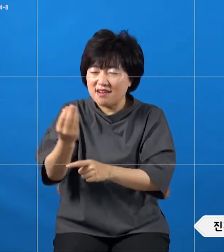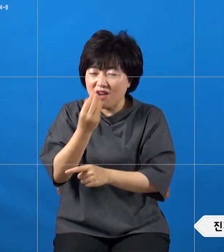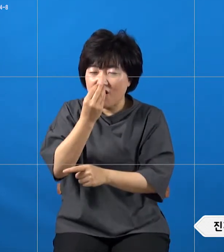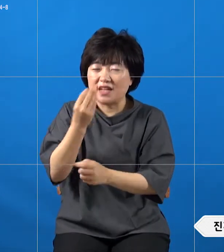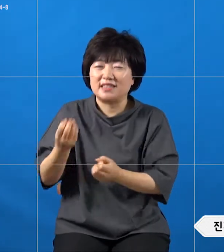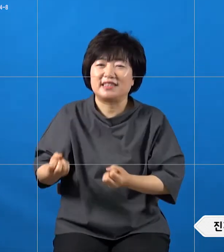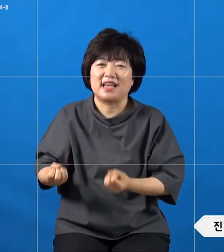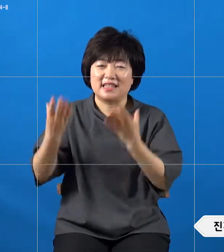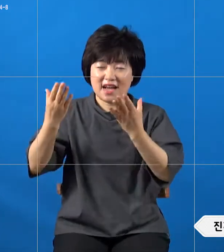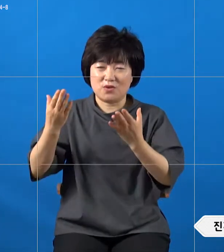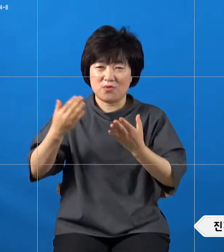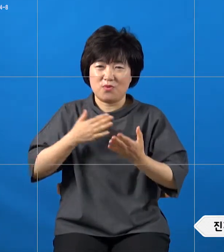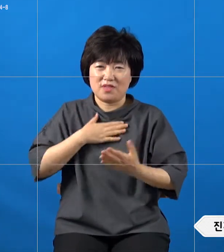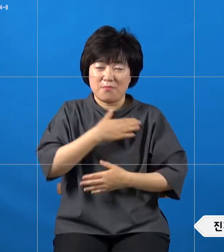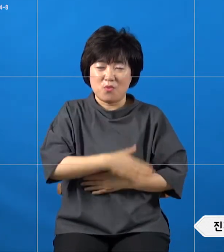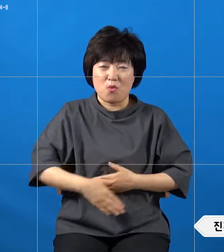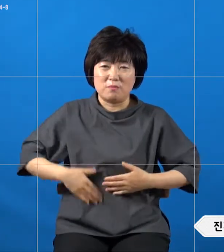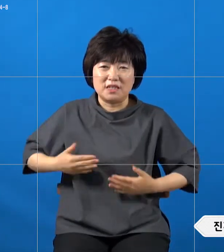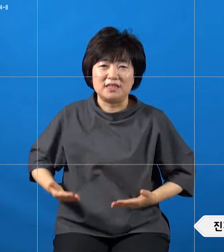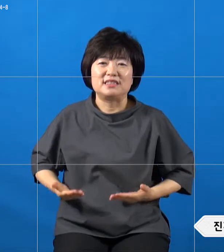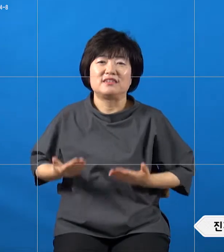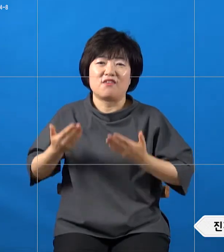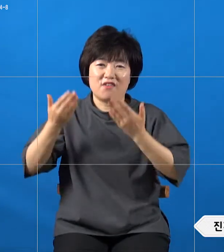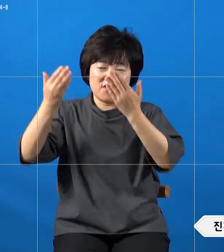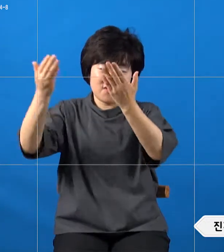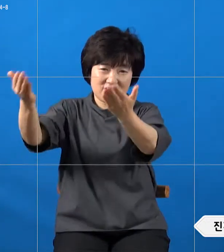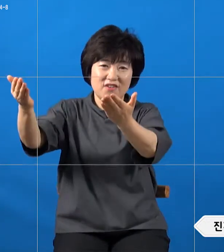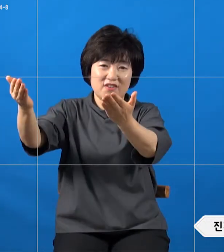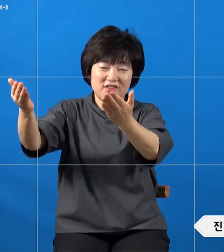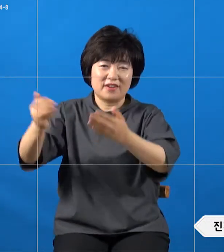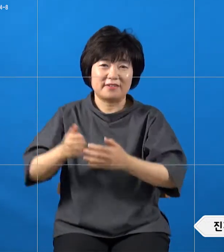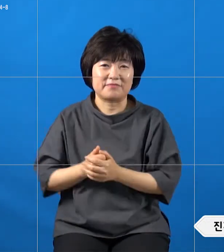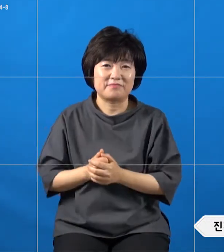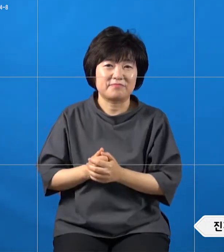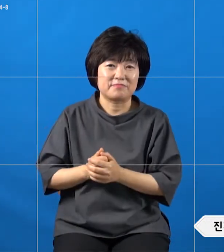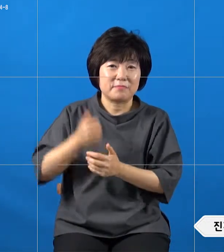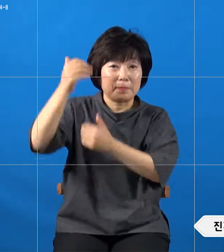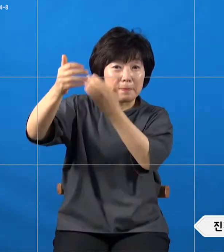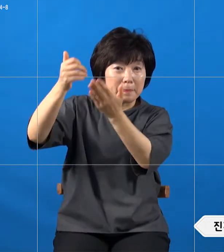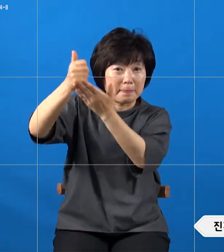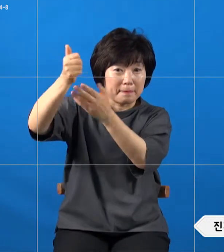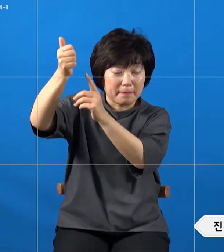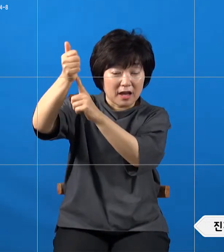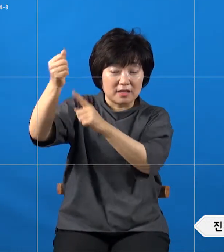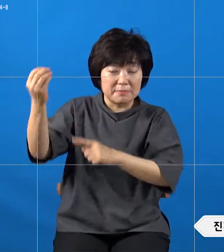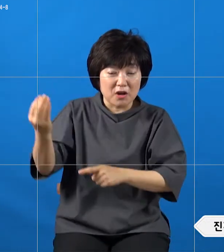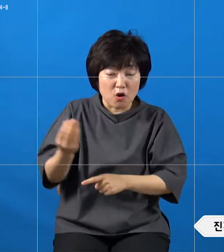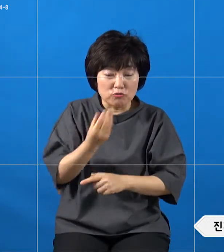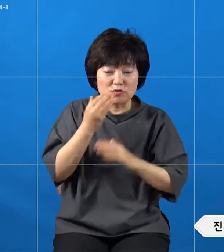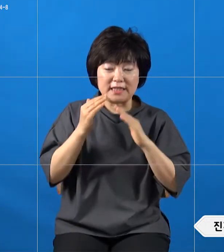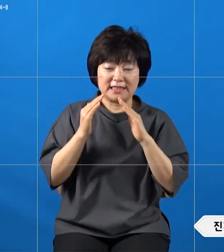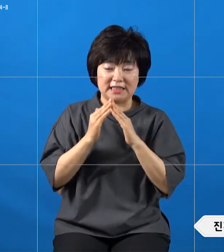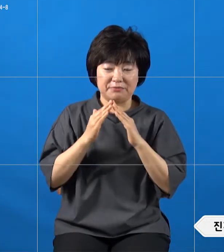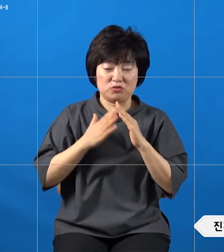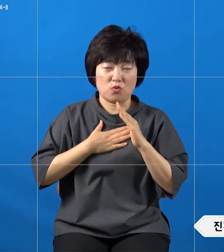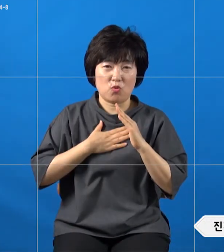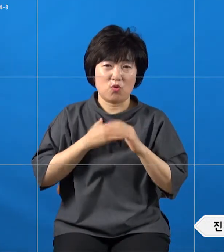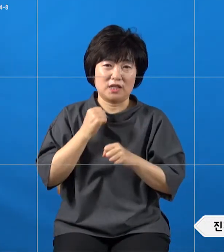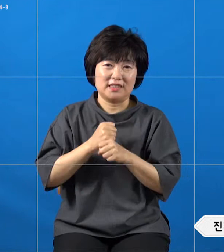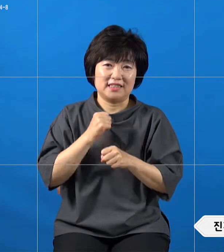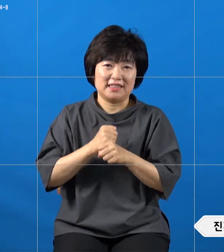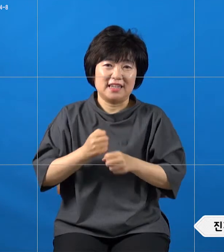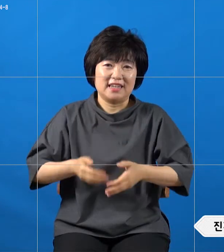신령한 제사로 드리는 것, 바로 하나님의 신령한 전으로